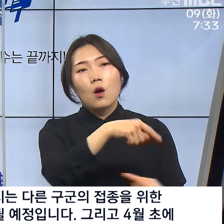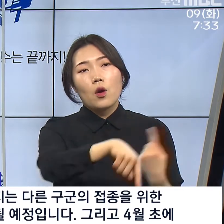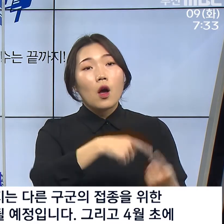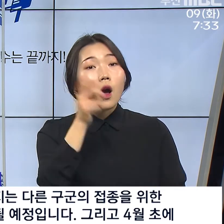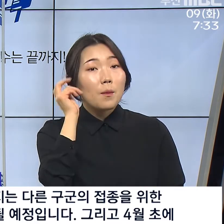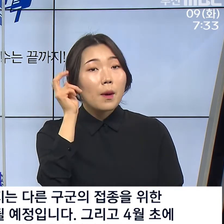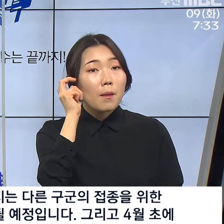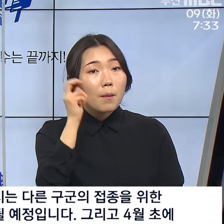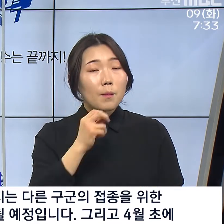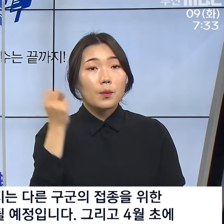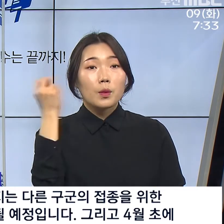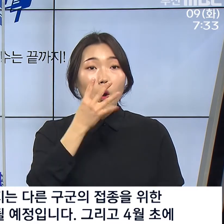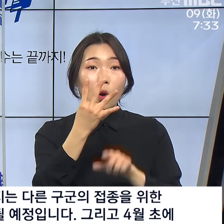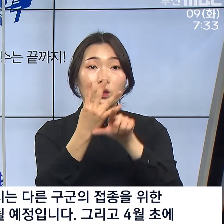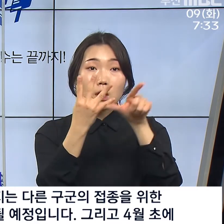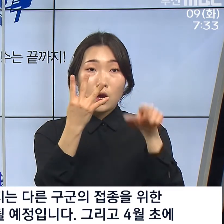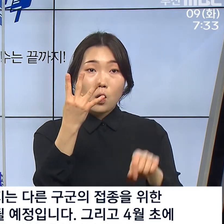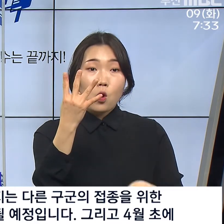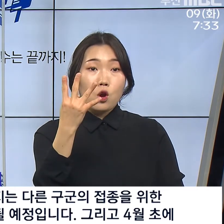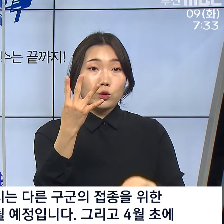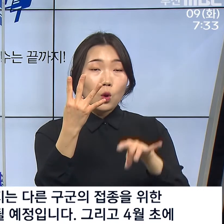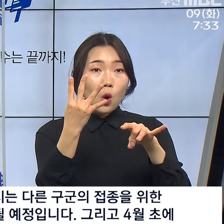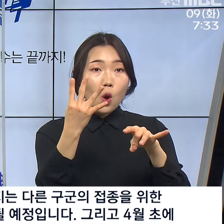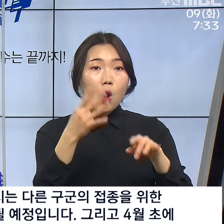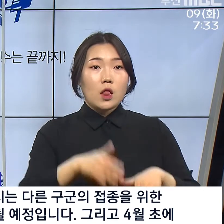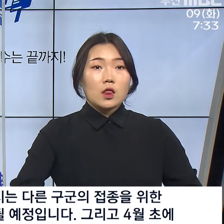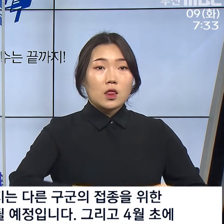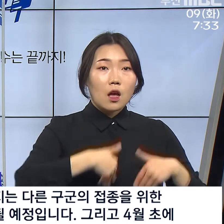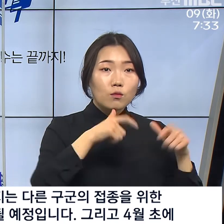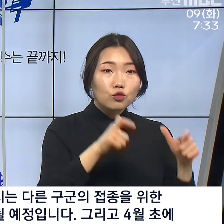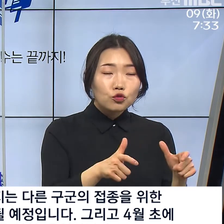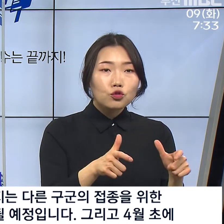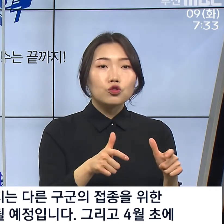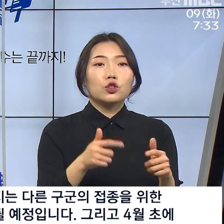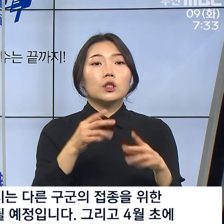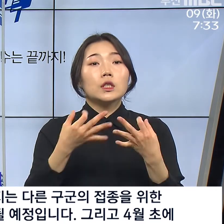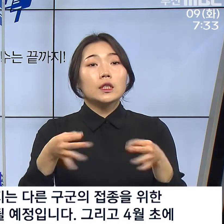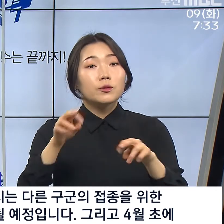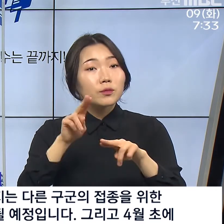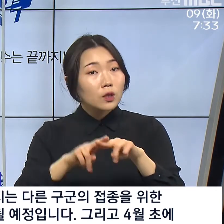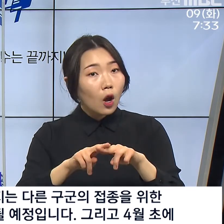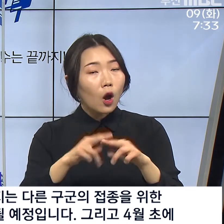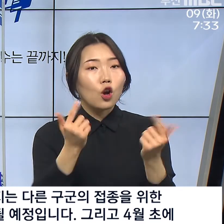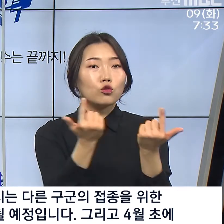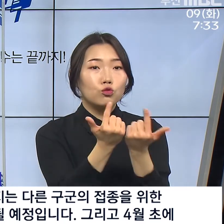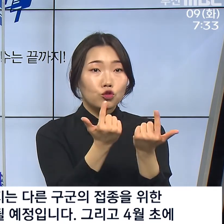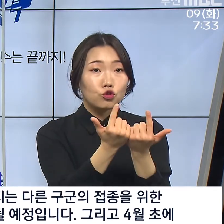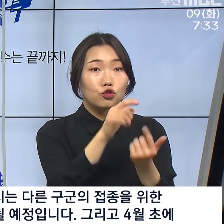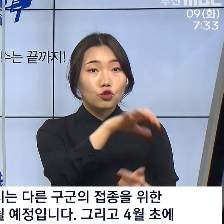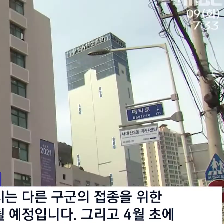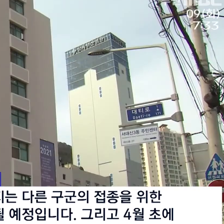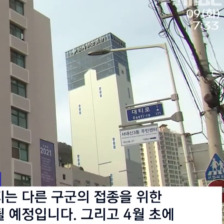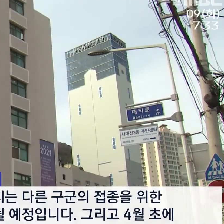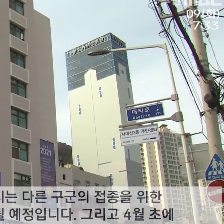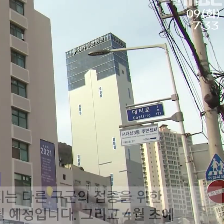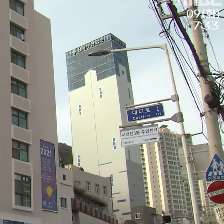예정입니다. 그리고 4월 초에 남구, 금정구, 북구에서 접종 센터를 설치